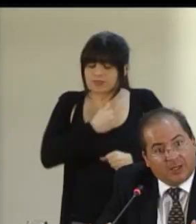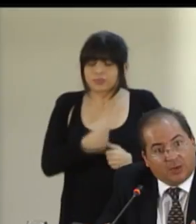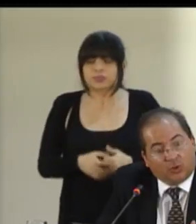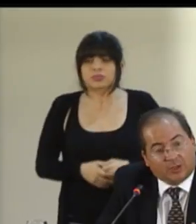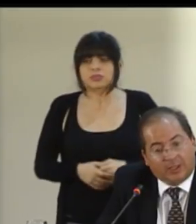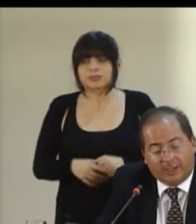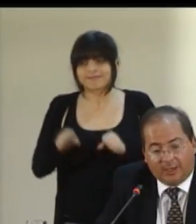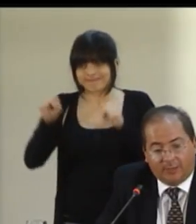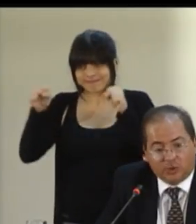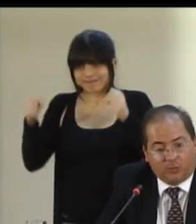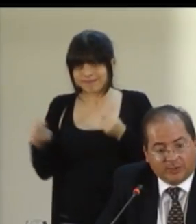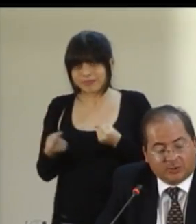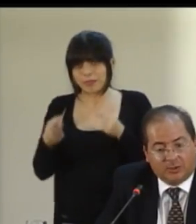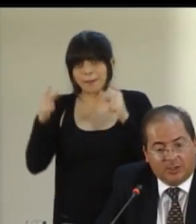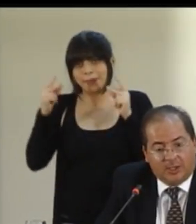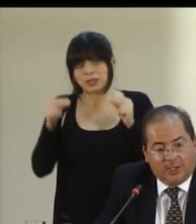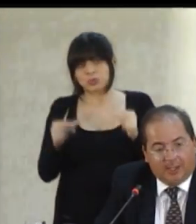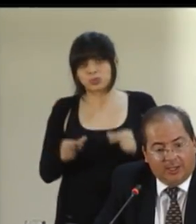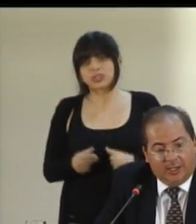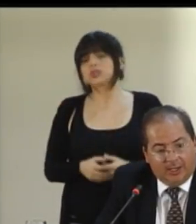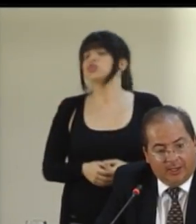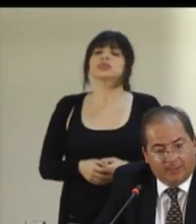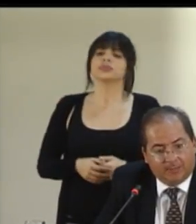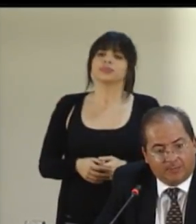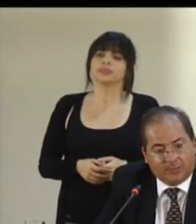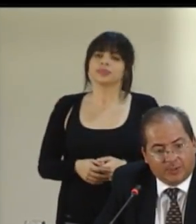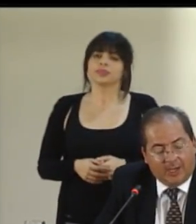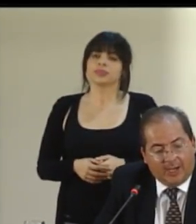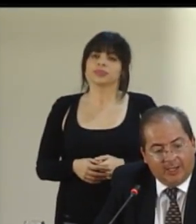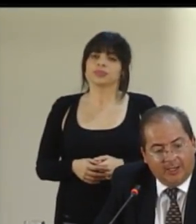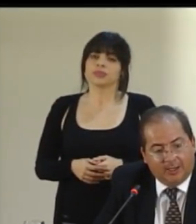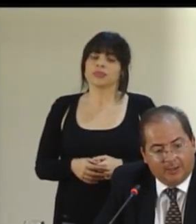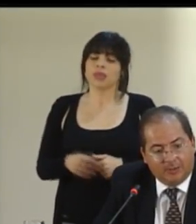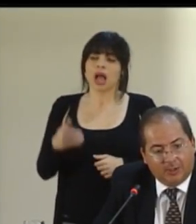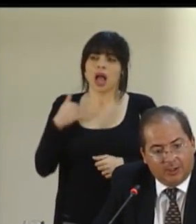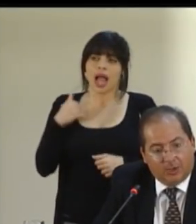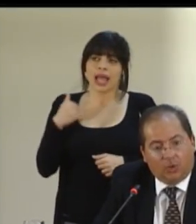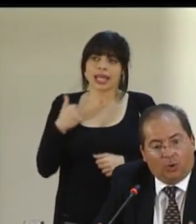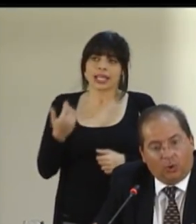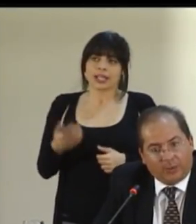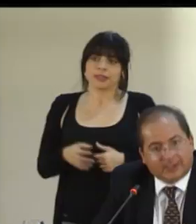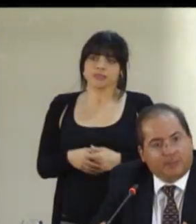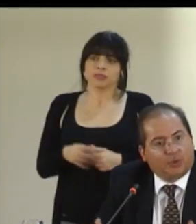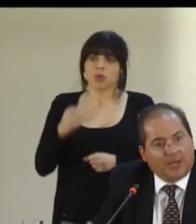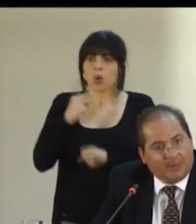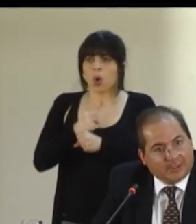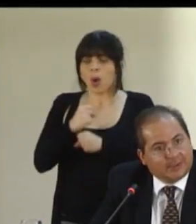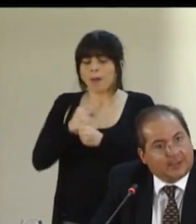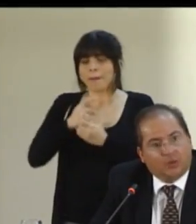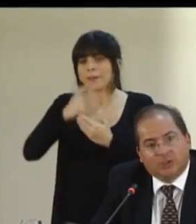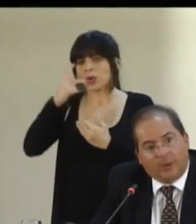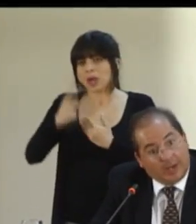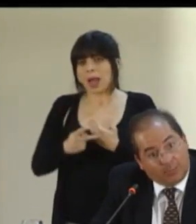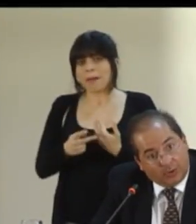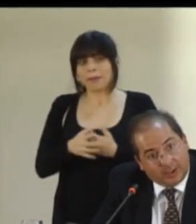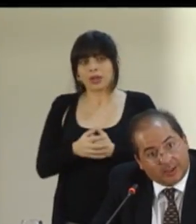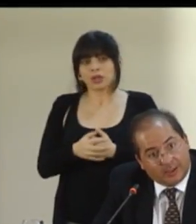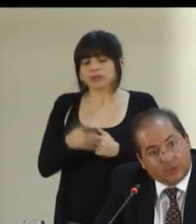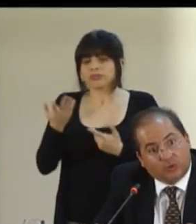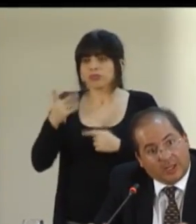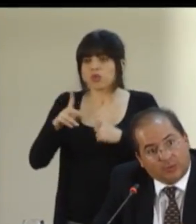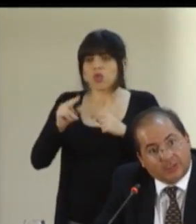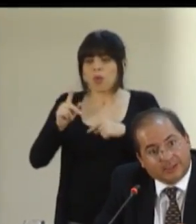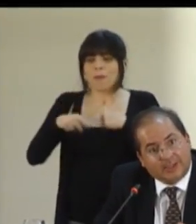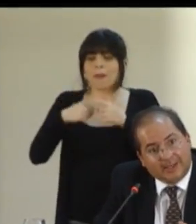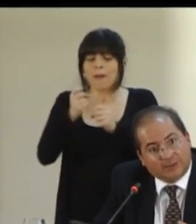de recorte en el presupuesto. Hay obras, hay programas que no Parte se de van la a poder conferencia de